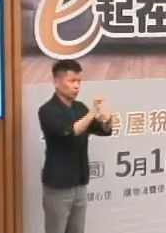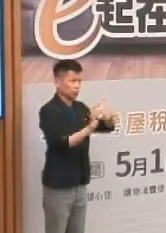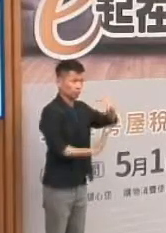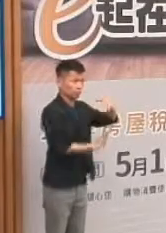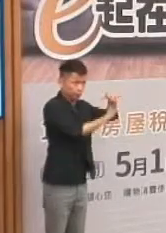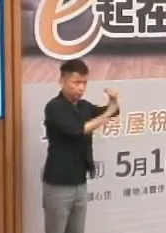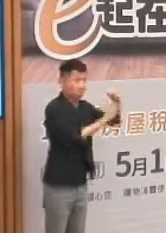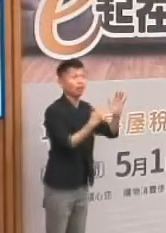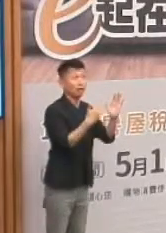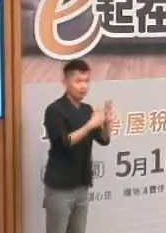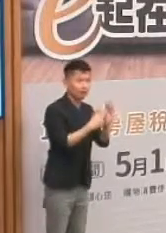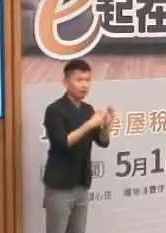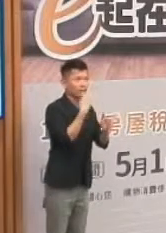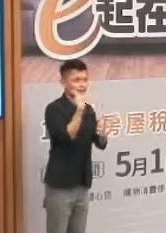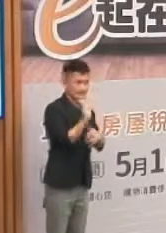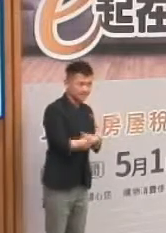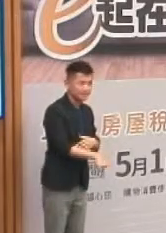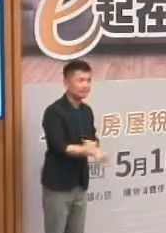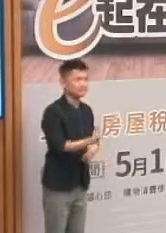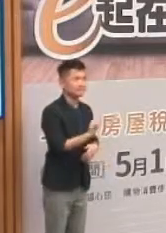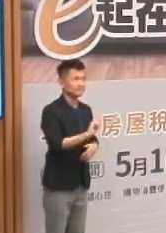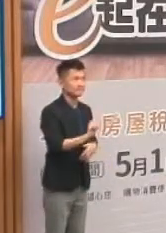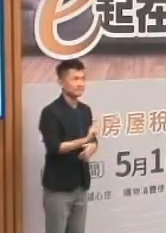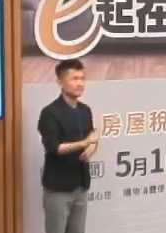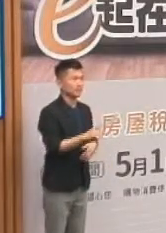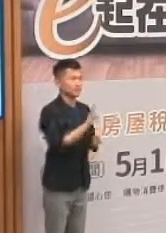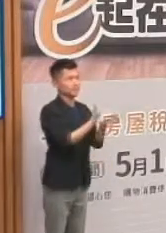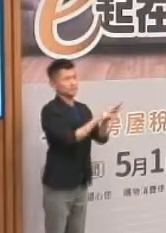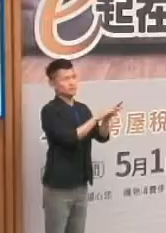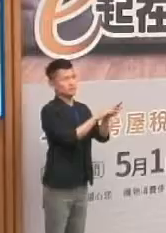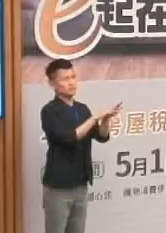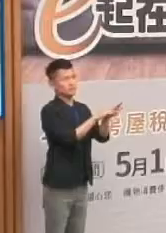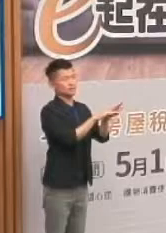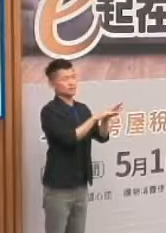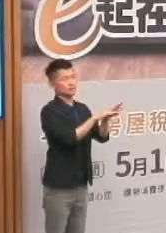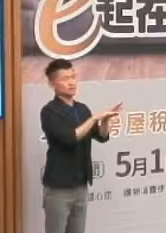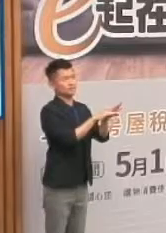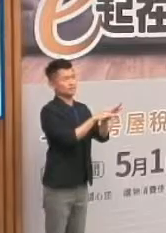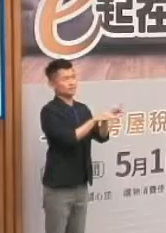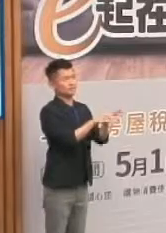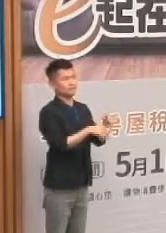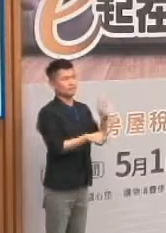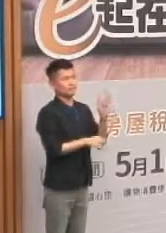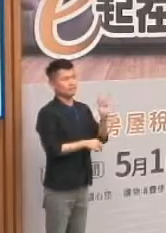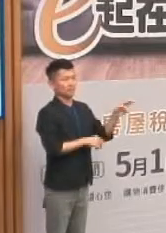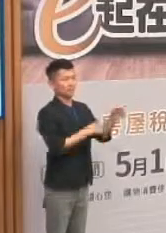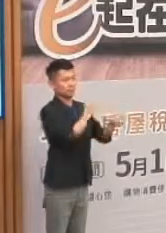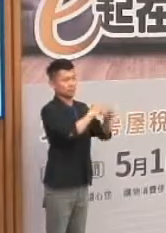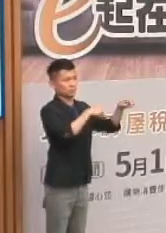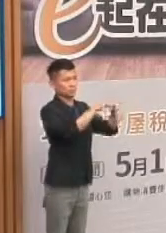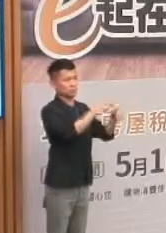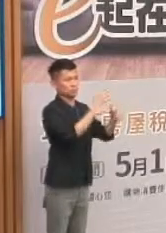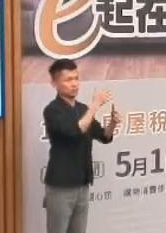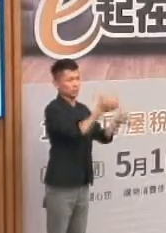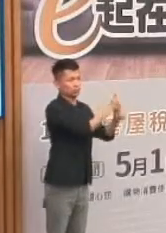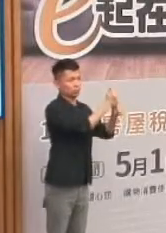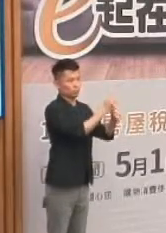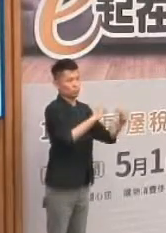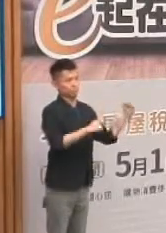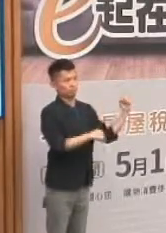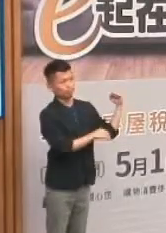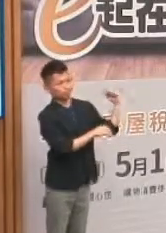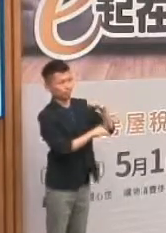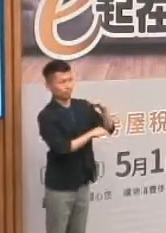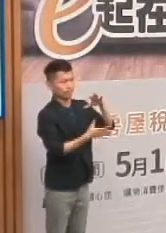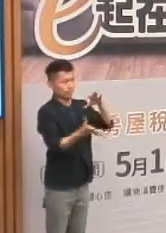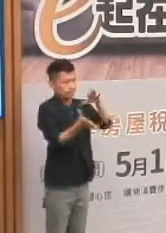金之后，我们还会把这个欠税移送给执行署，好去做强制执行。好，这个也要